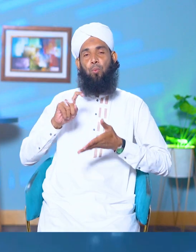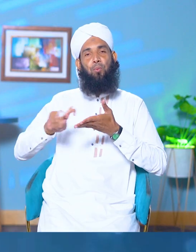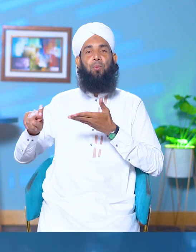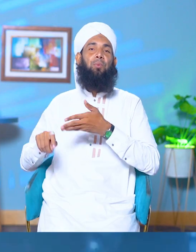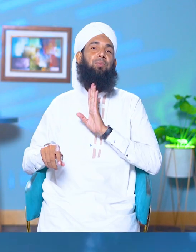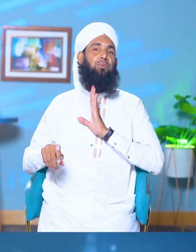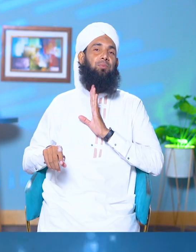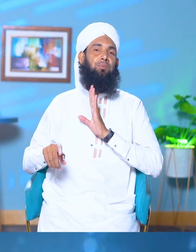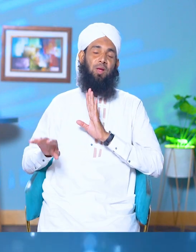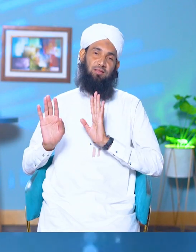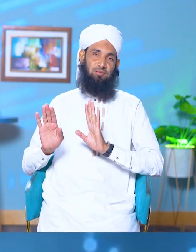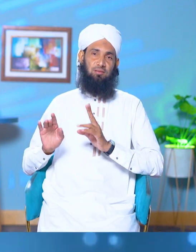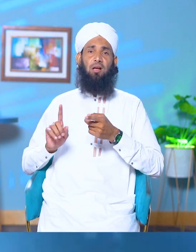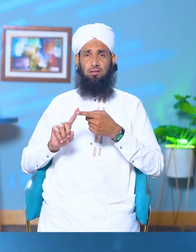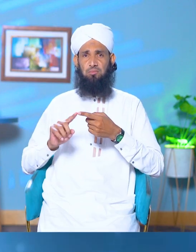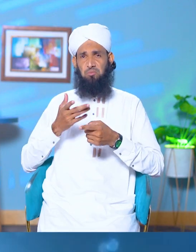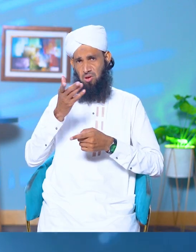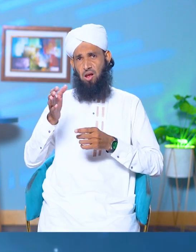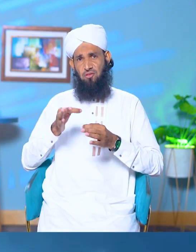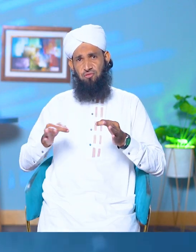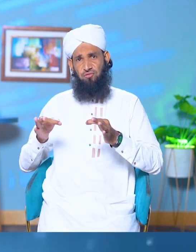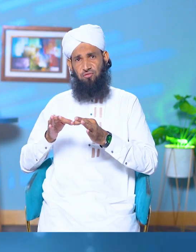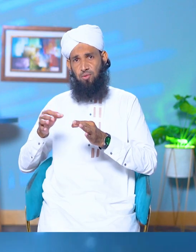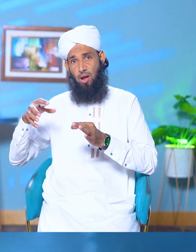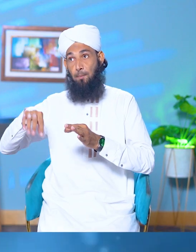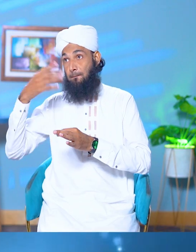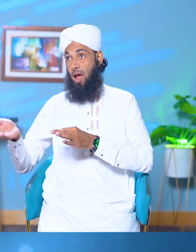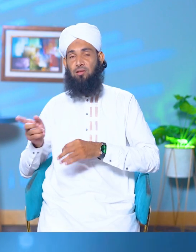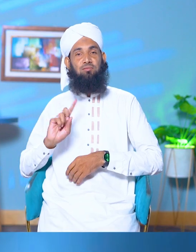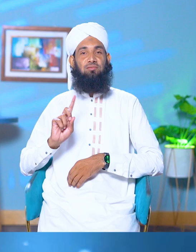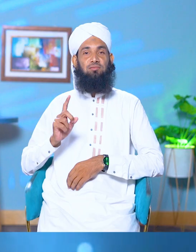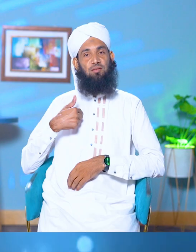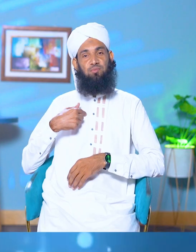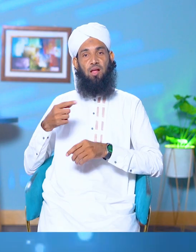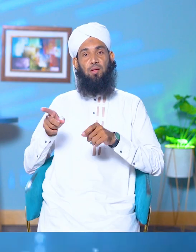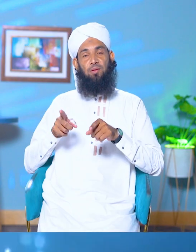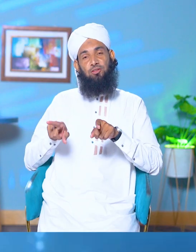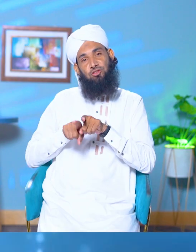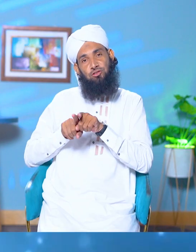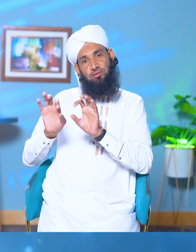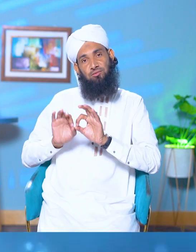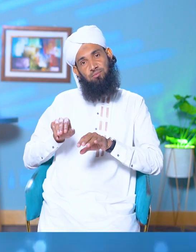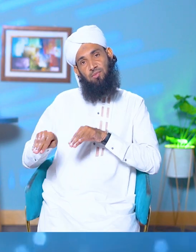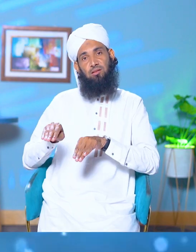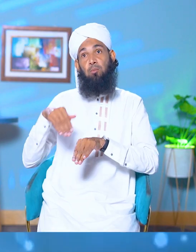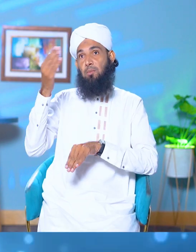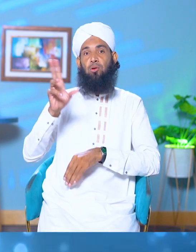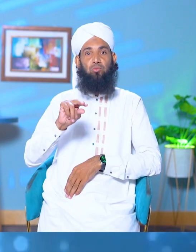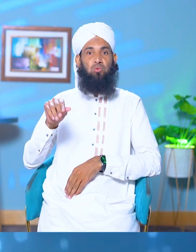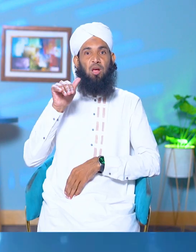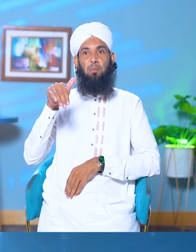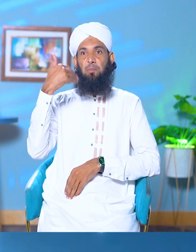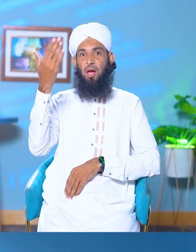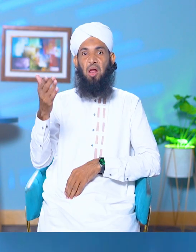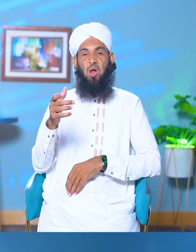بالکل 100% عمل کرے۔ برادری کے جھگڑے ہوتے ہیں، اصل برادری سے باہر ہم نے کبھی کی نہیں ہے۔ اب چاہے چور اچکا ہو،